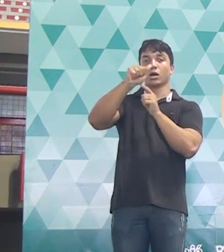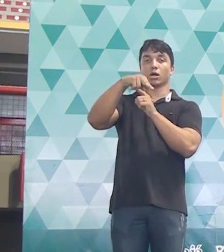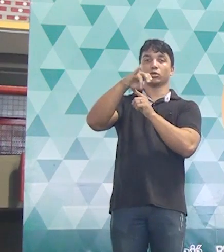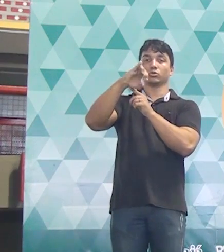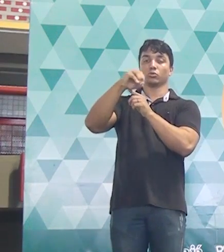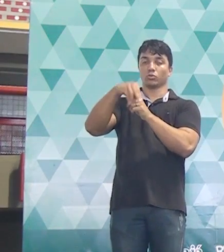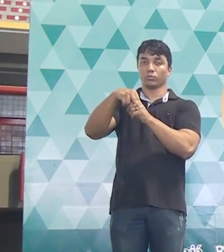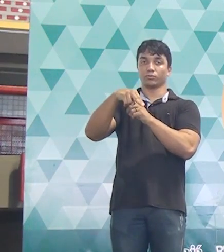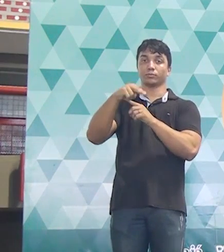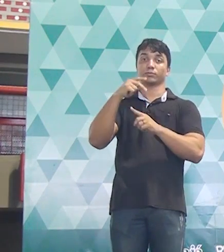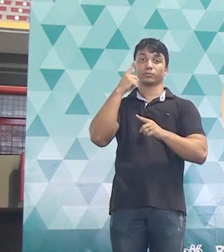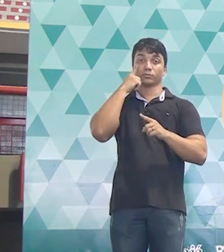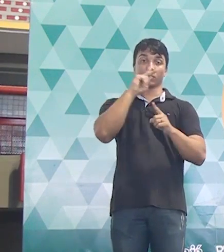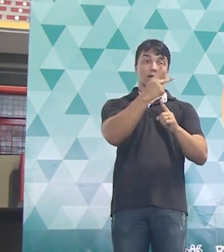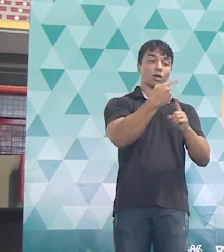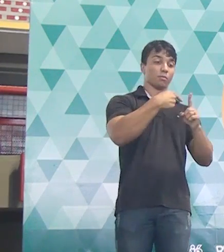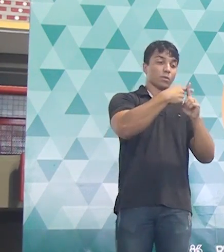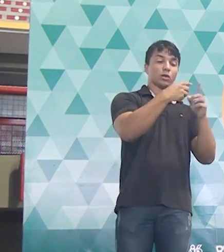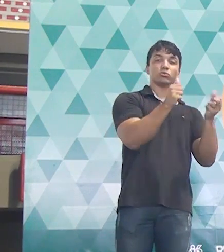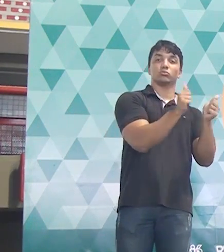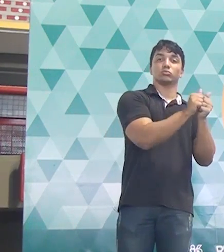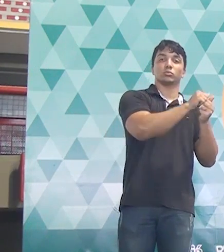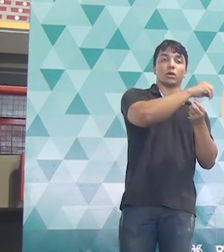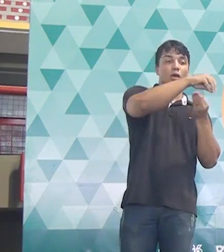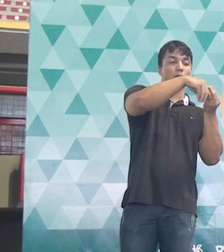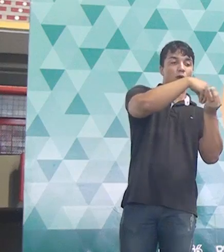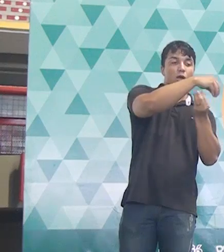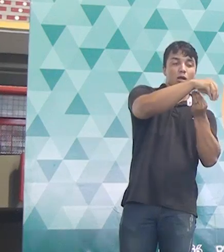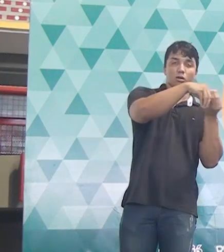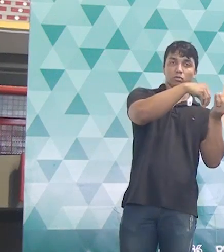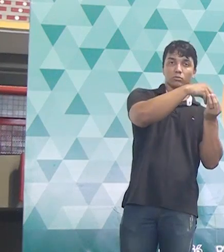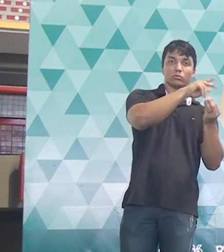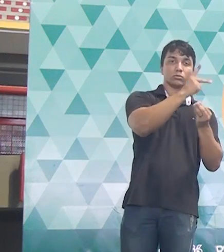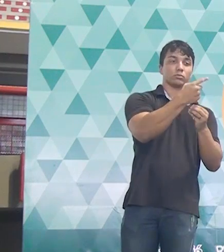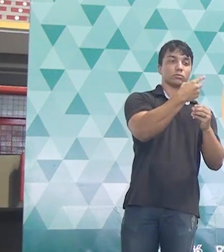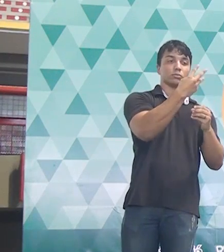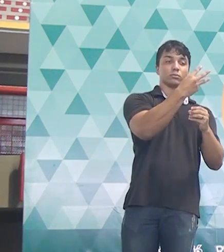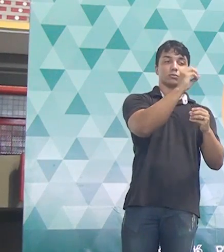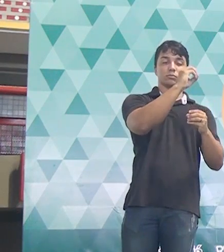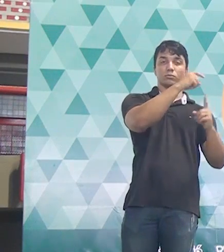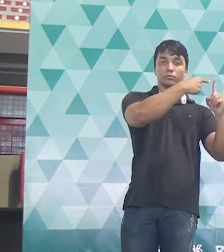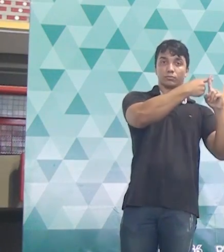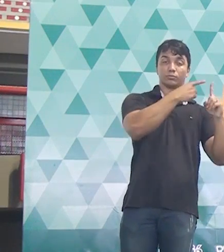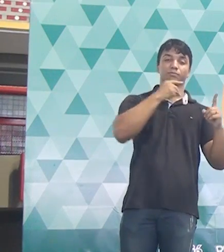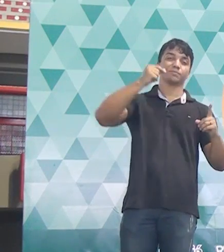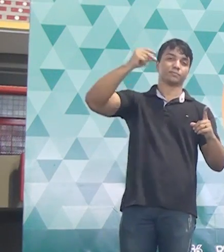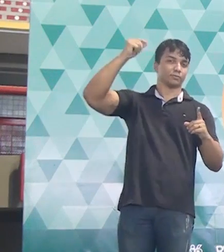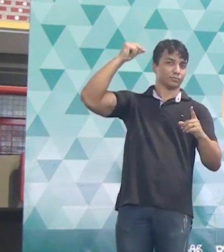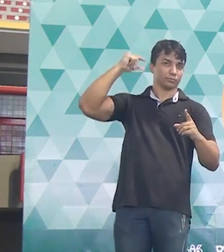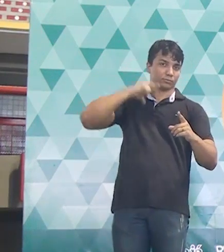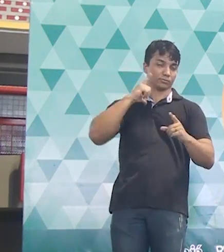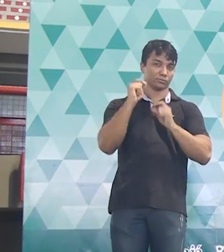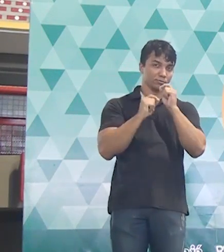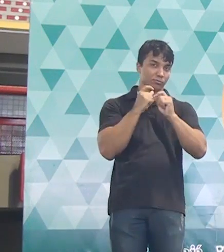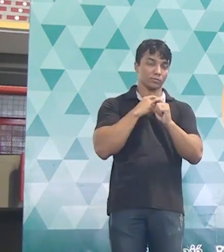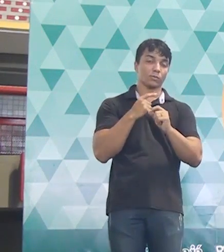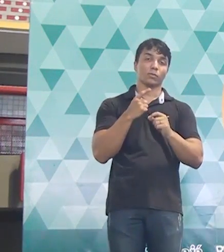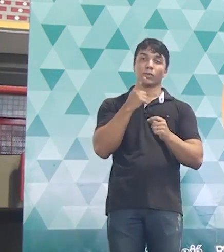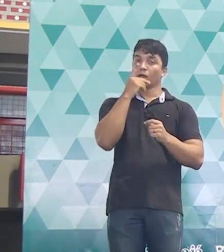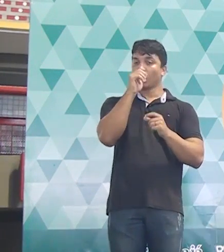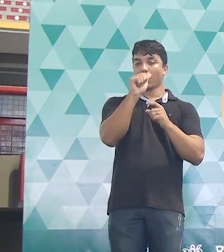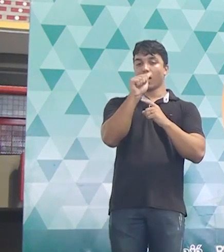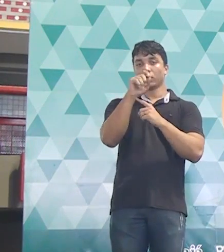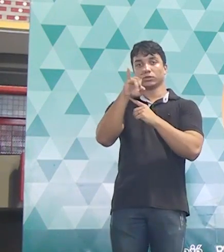O H+ reage com água formando hidrônio, H3O+. Antigamente, a gente definia